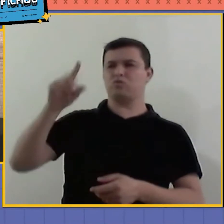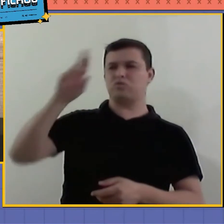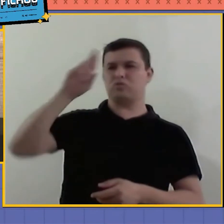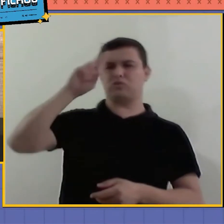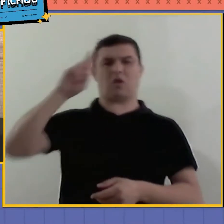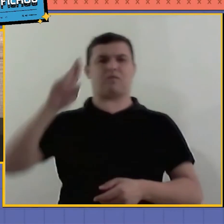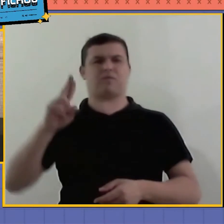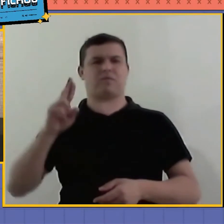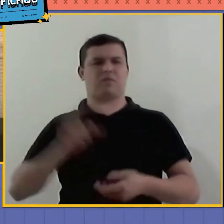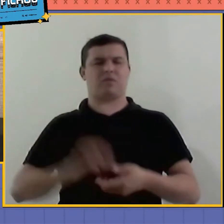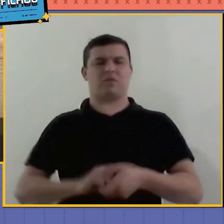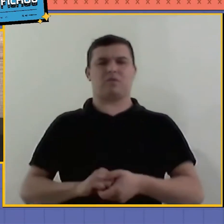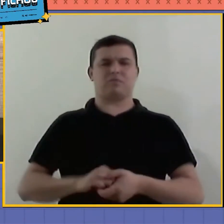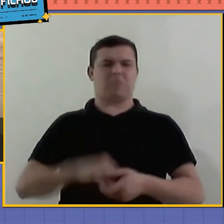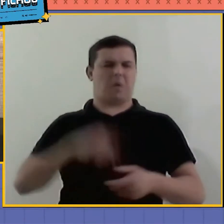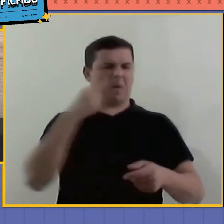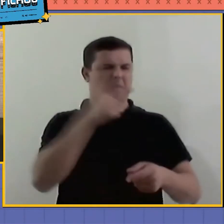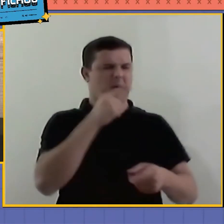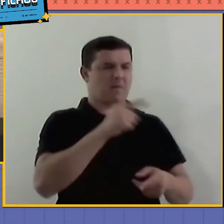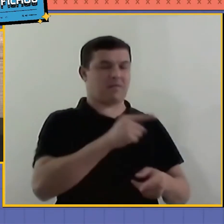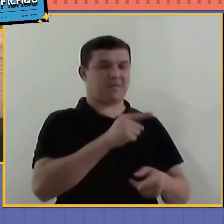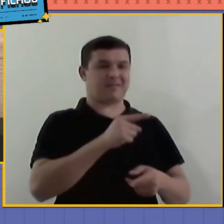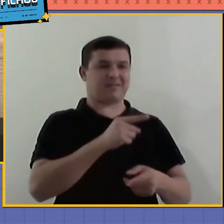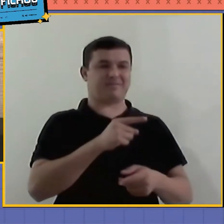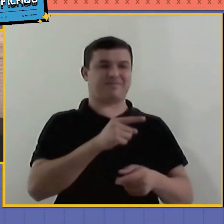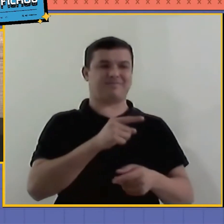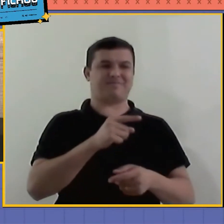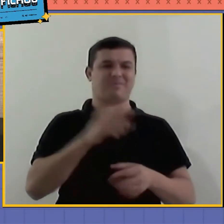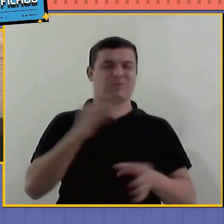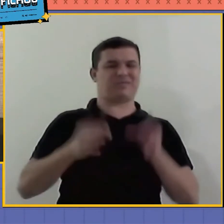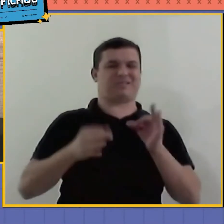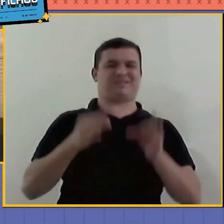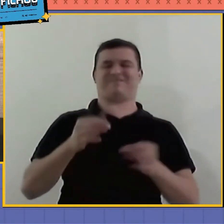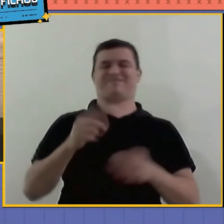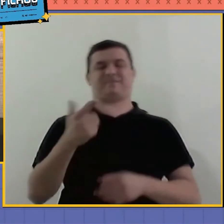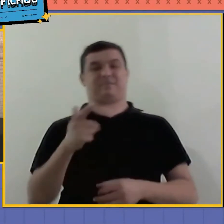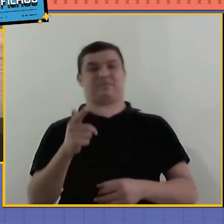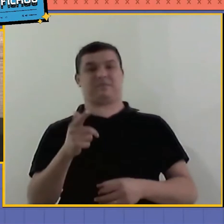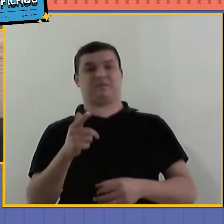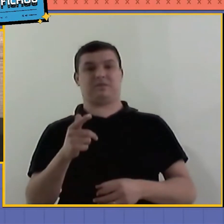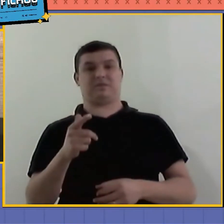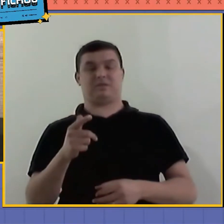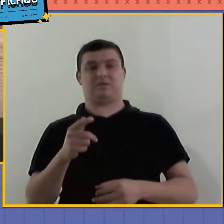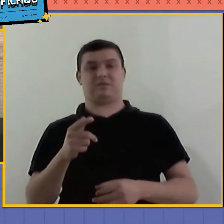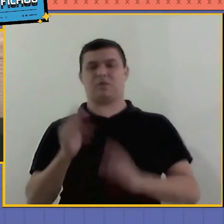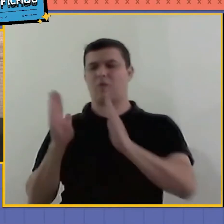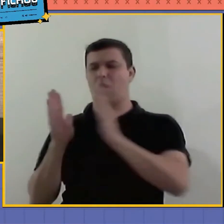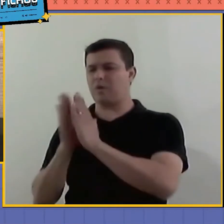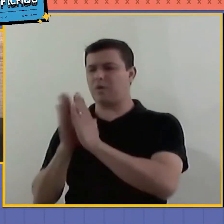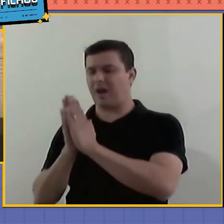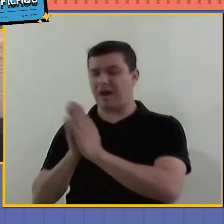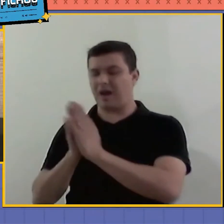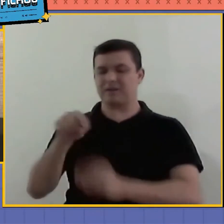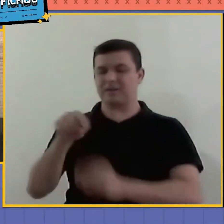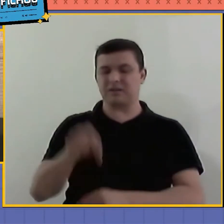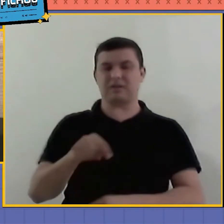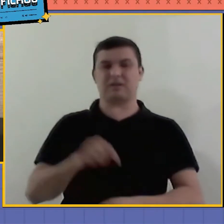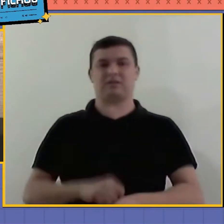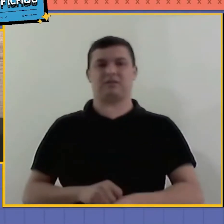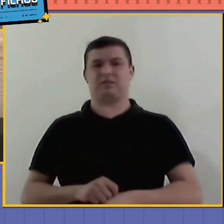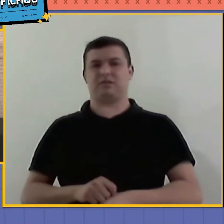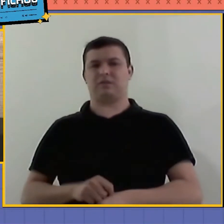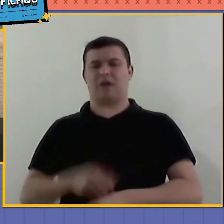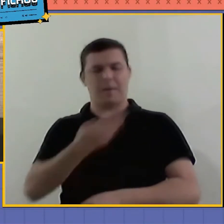muito triste e eu falei para ele meu amigo vem aqui senta aqui eu vou orar por você e eu orei com ele